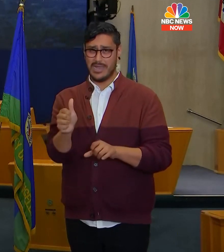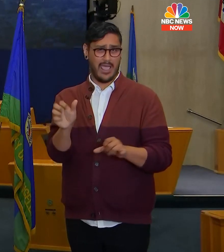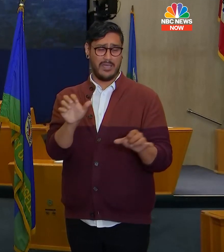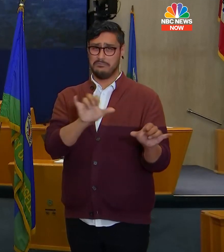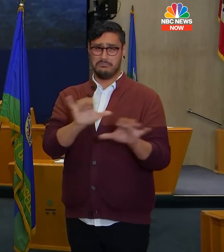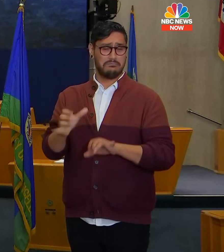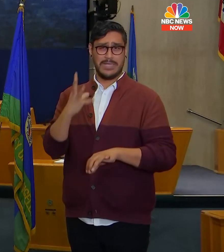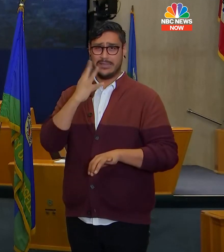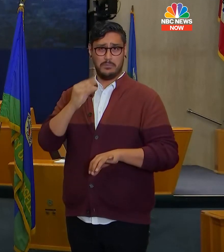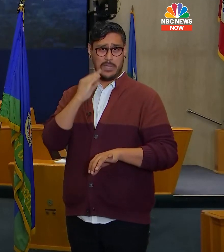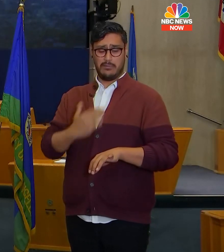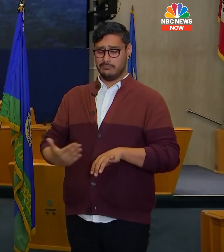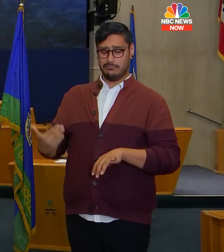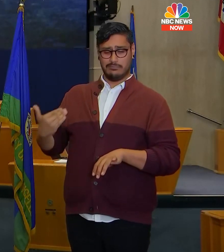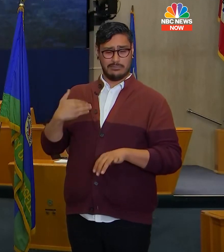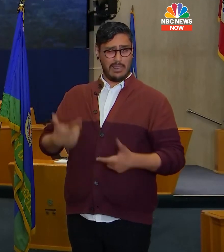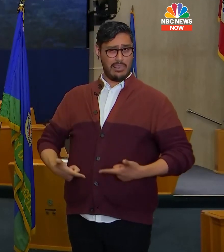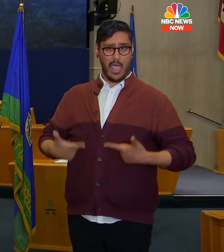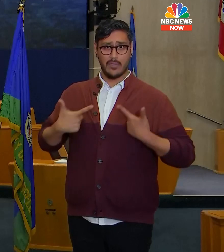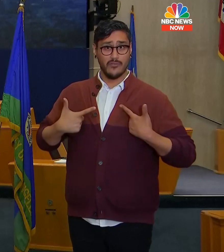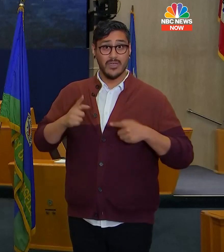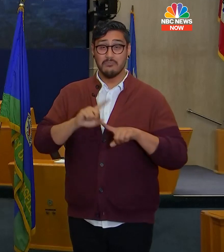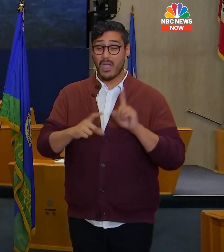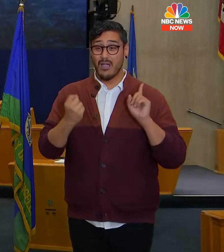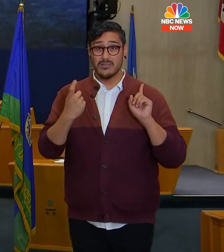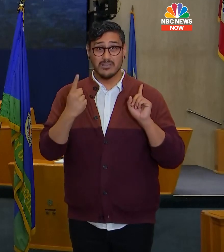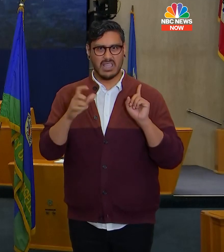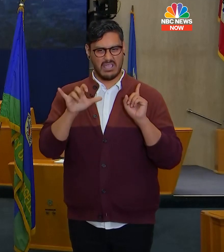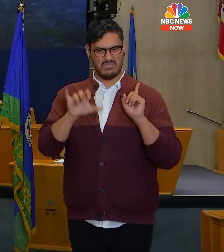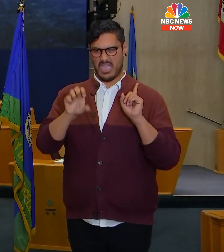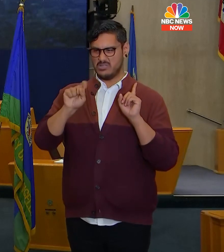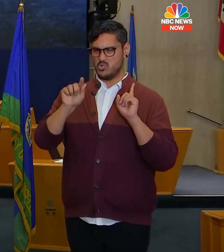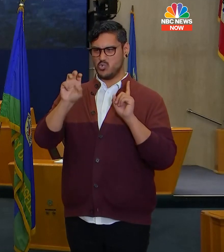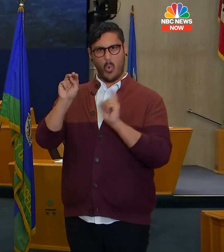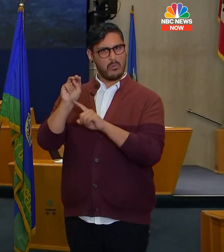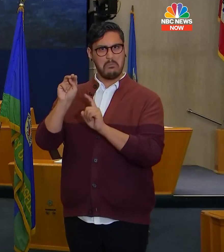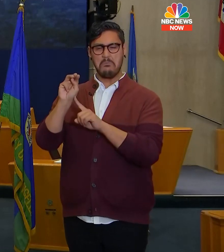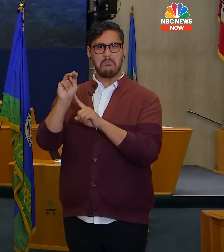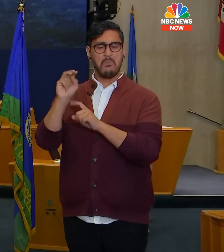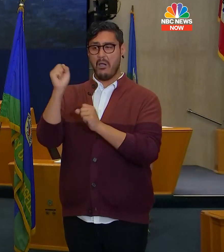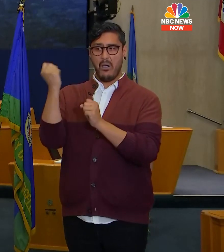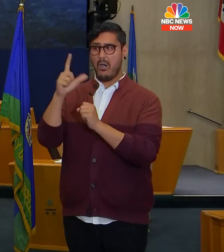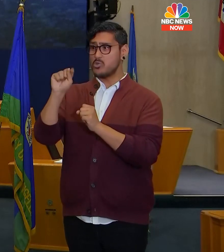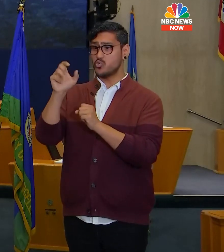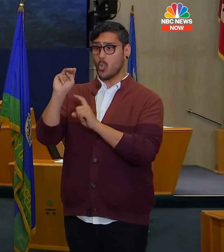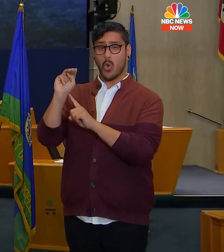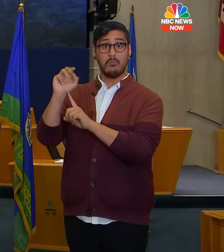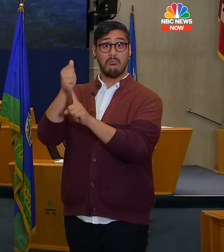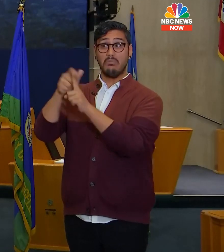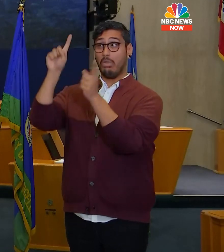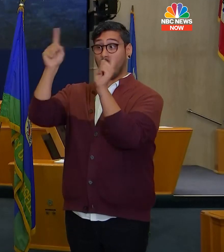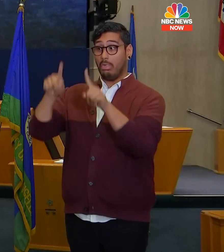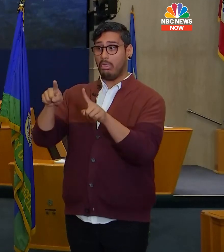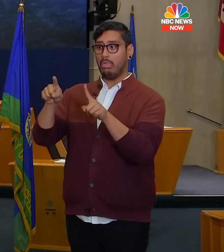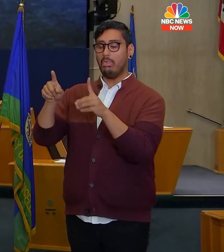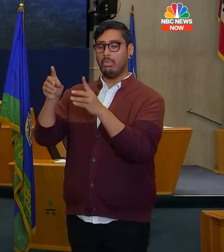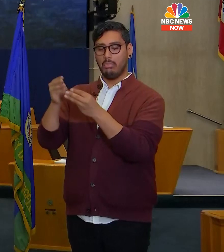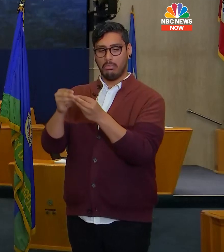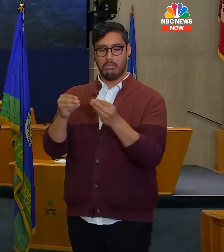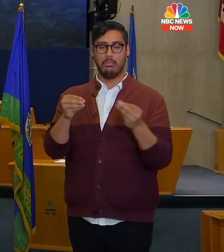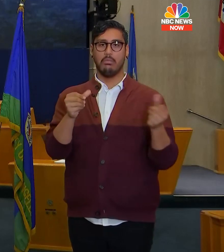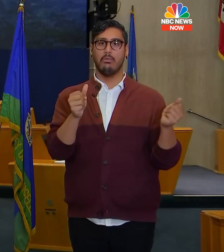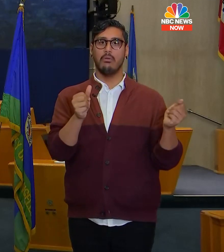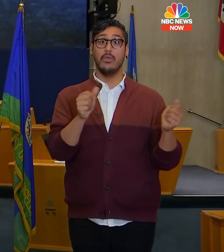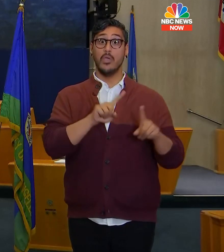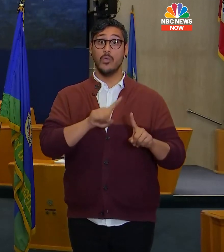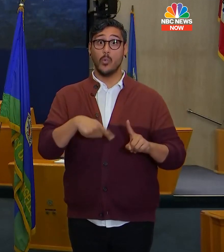vidas. Pero como es tormenta, como cualquier tormenta, tiene un comienzo y tiene un fin. Y después, cuando se acabe la tormenta,